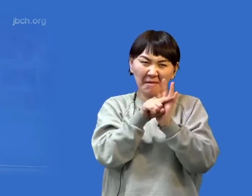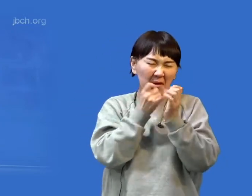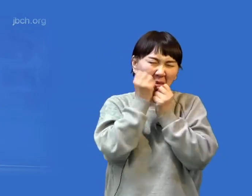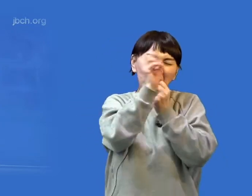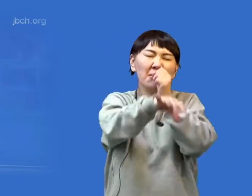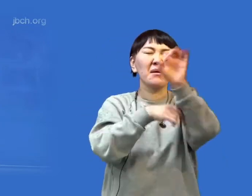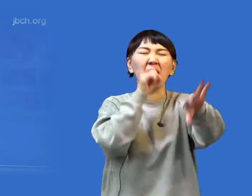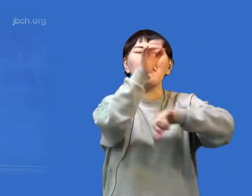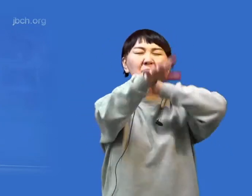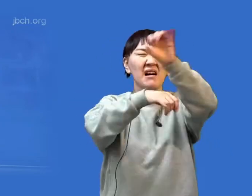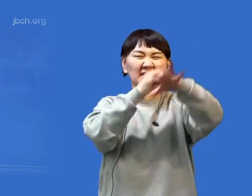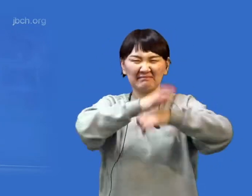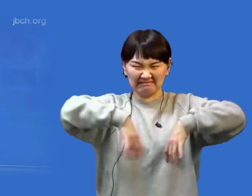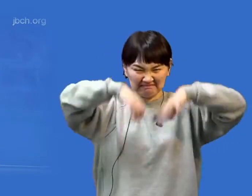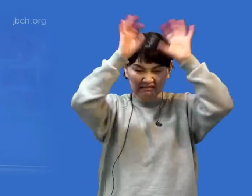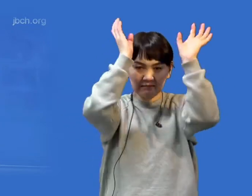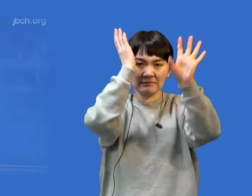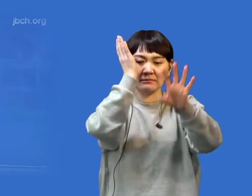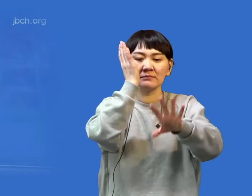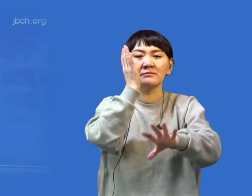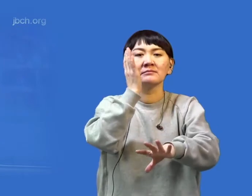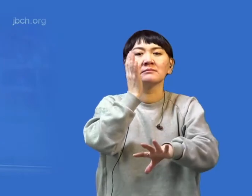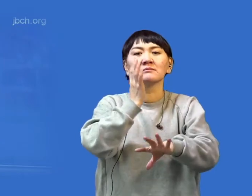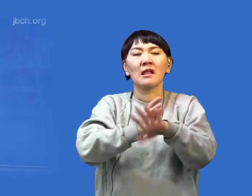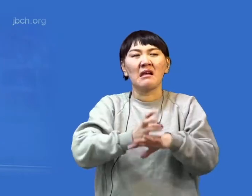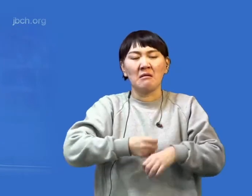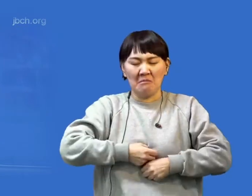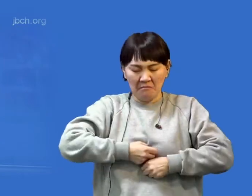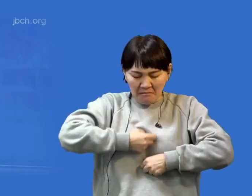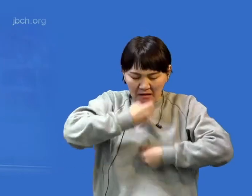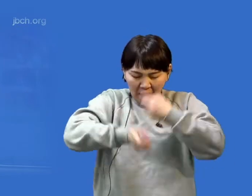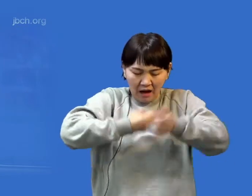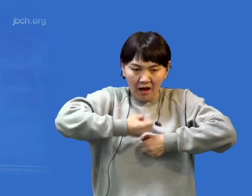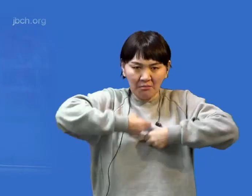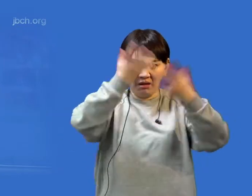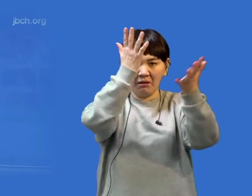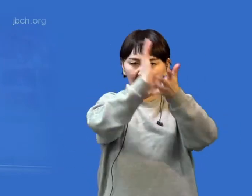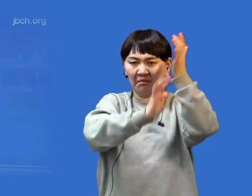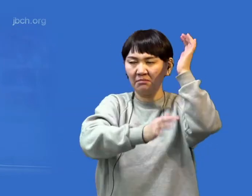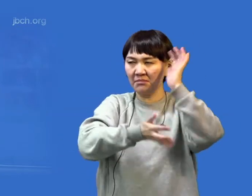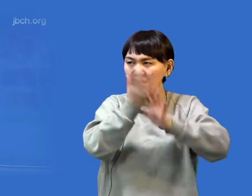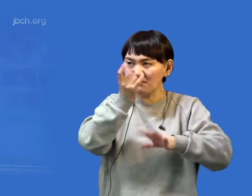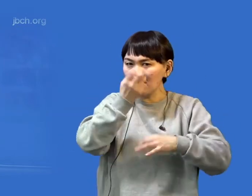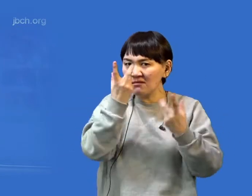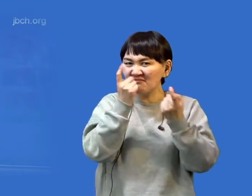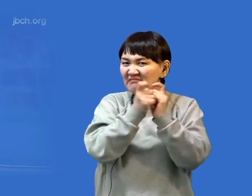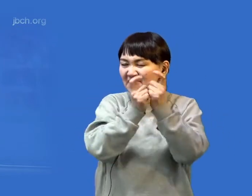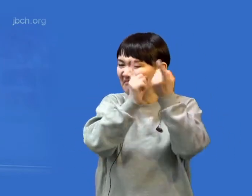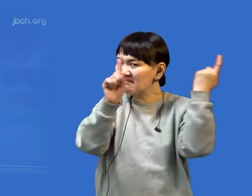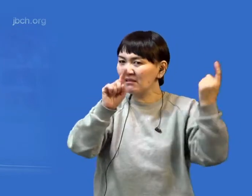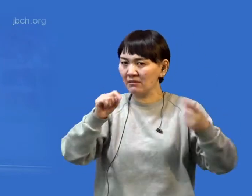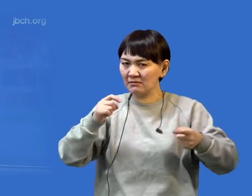Зүгээр уурсныхаа дагуу хамаагүй зүгээр зэрийгээ гадагшаа гаргаал. Гэхдээ тийм байж болох юм уу?